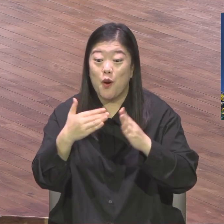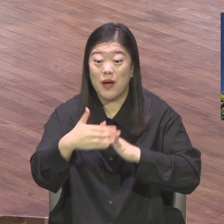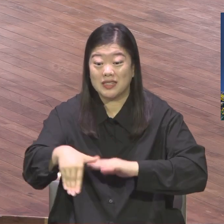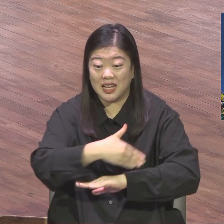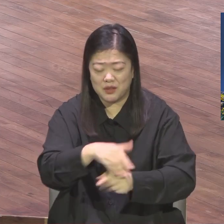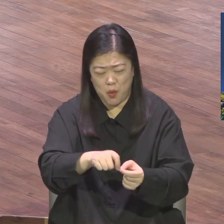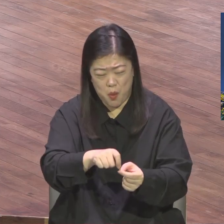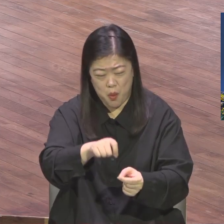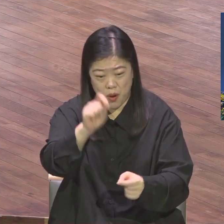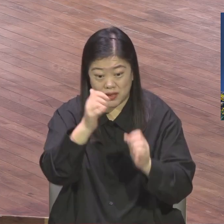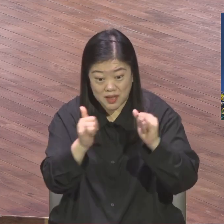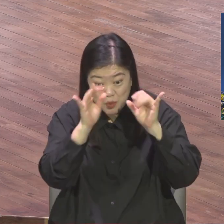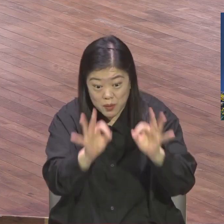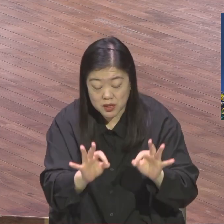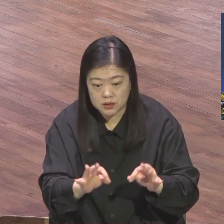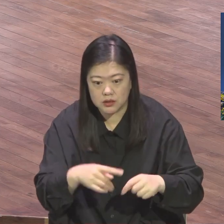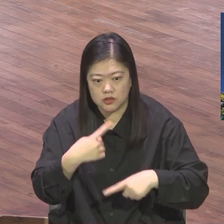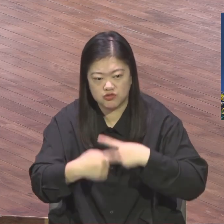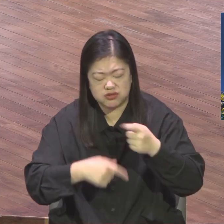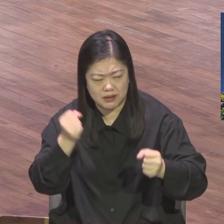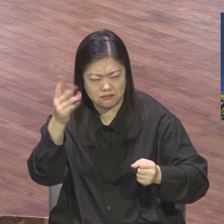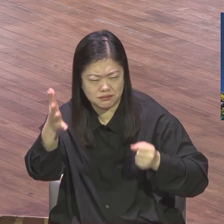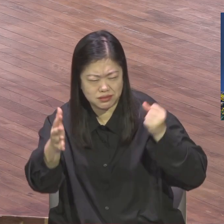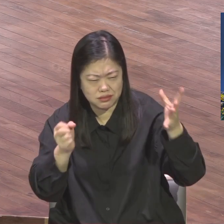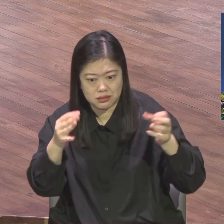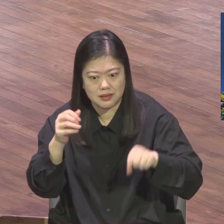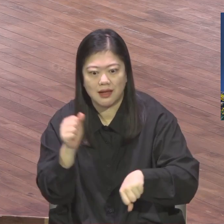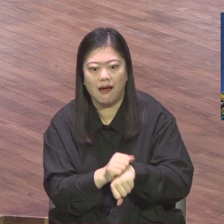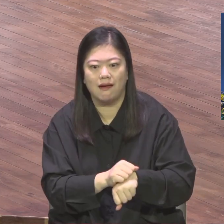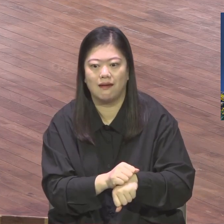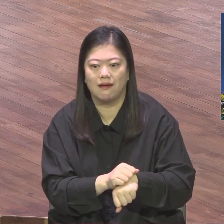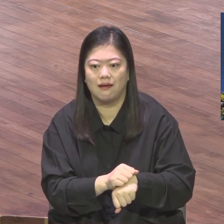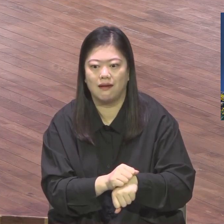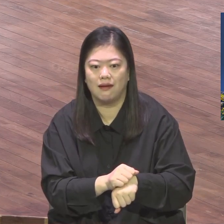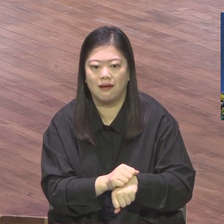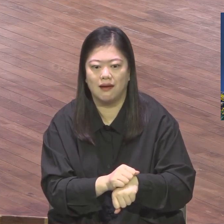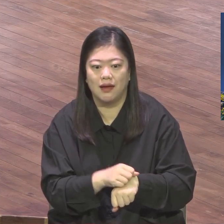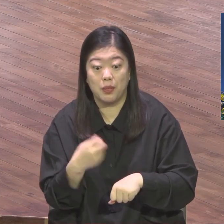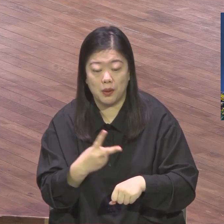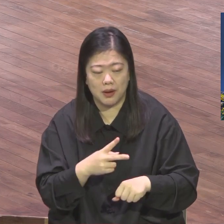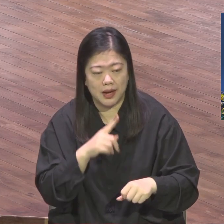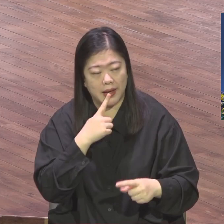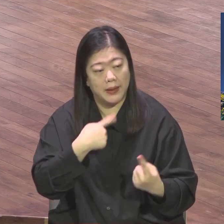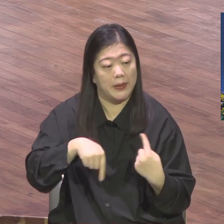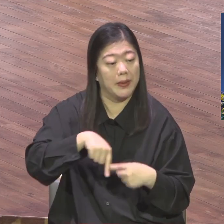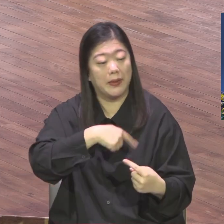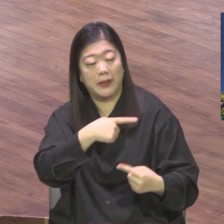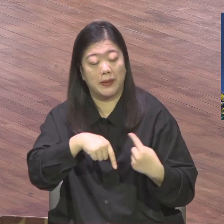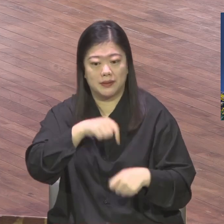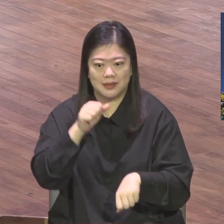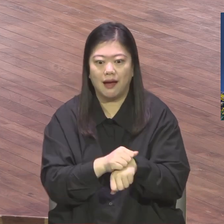실천이 없어요. 불신자보다 더 신용이 없어. 거짓말 잘해.